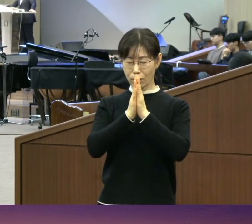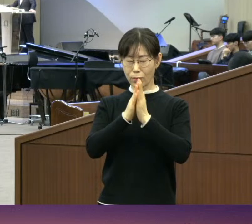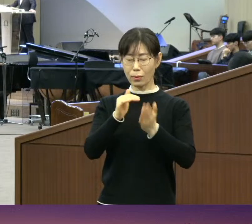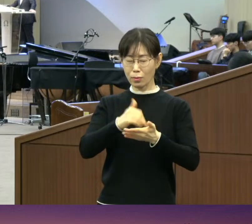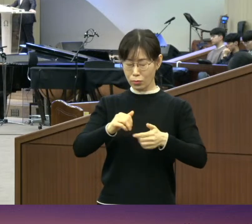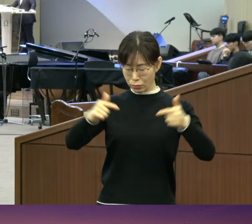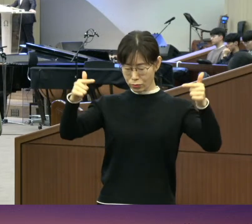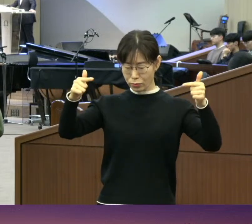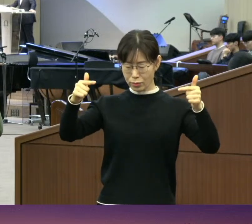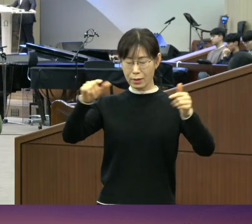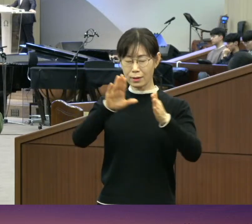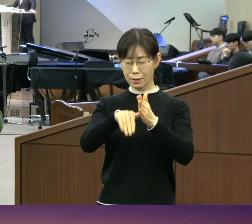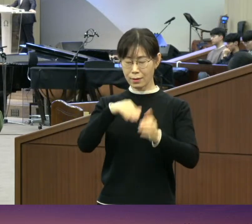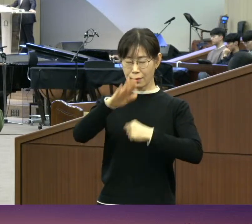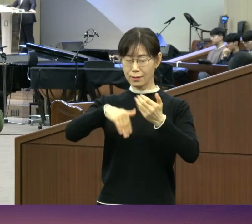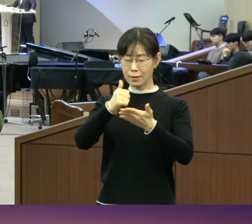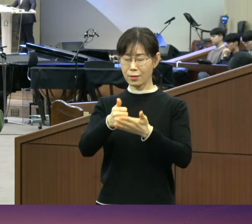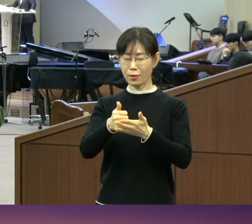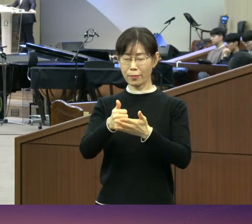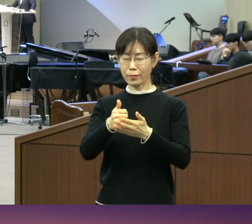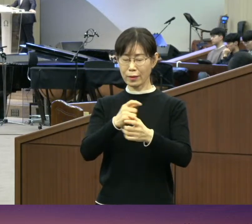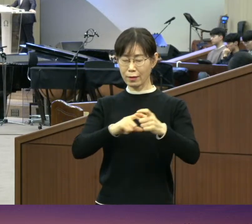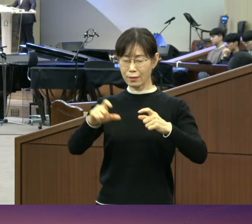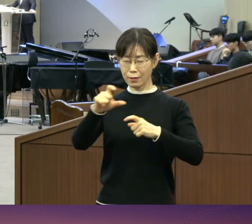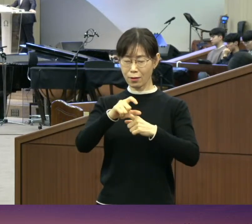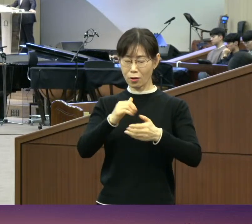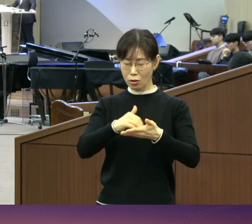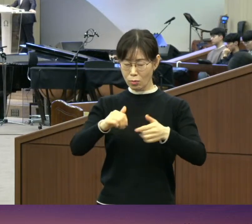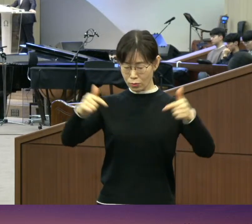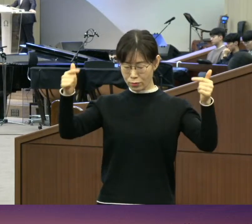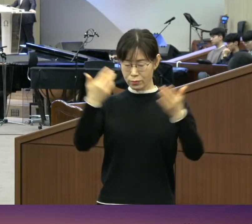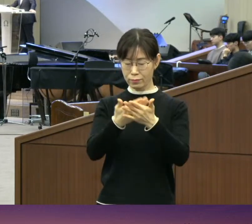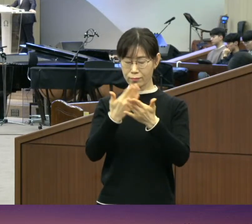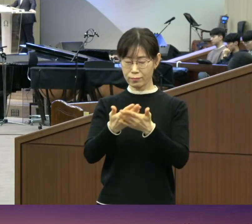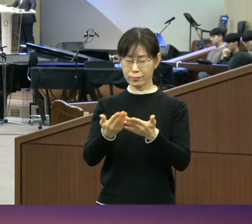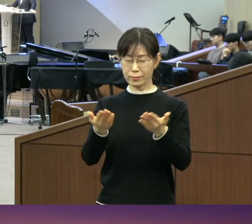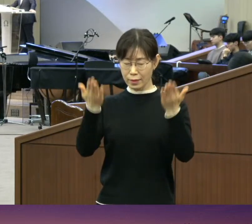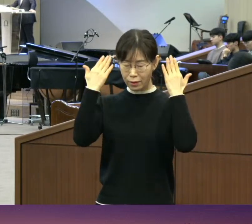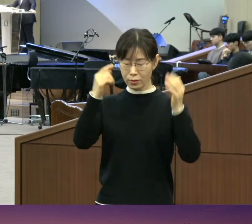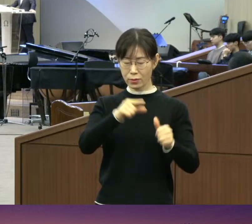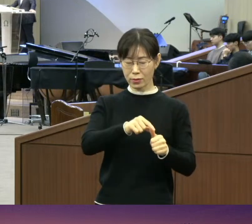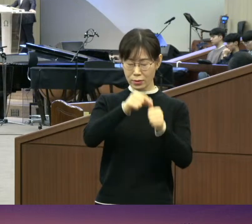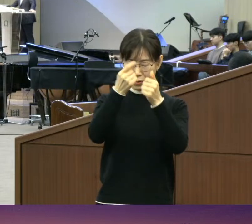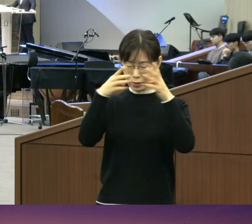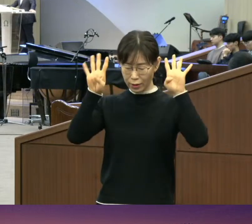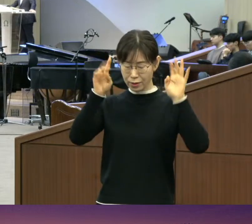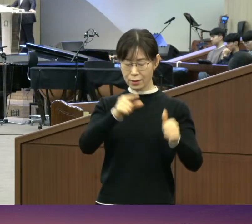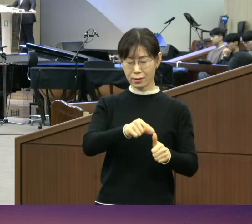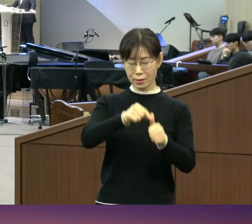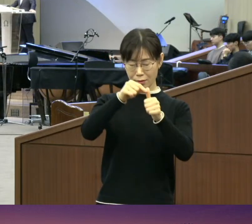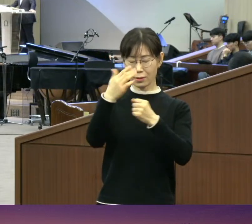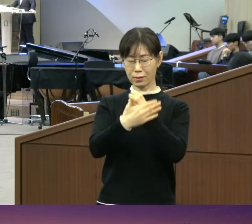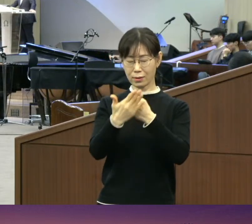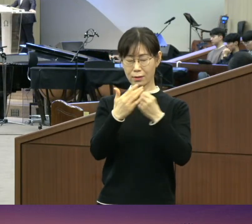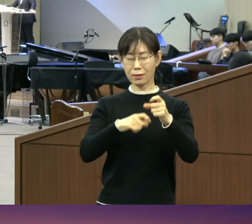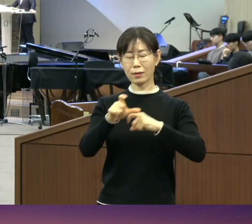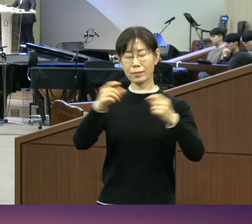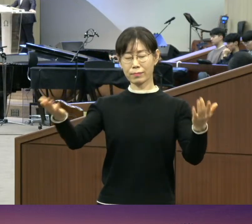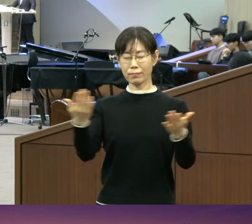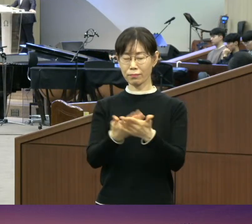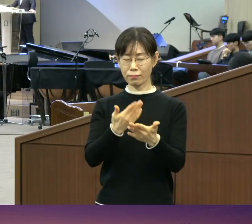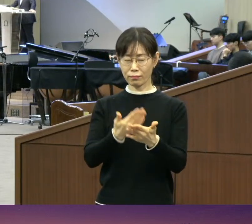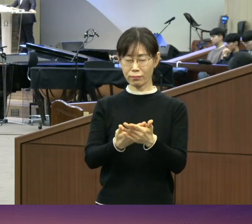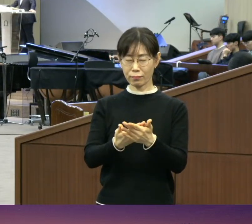때 하나님께서 더욱더 불꽃같이 일어나게 하여 주셔서 학교를 살리고 캠퍼스를 살리는 역사가 일어나게 하여